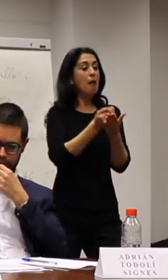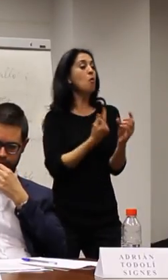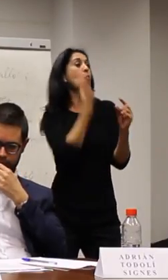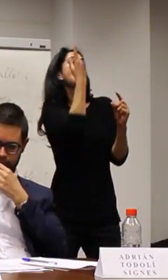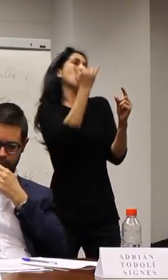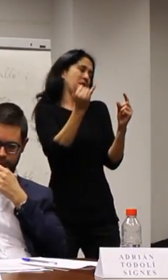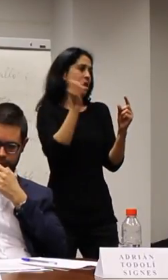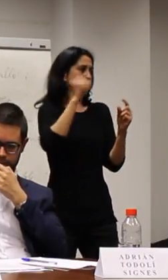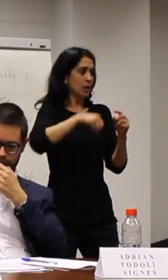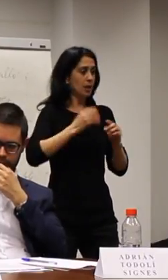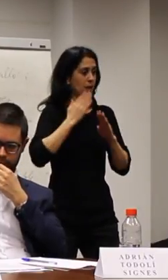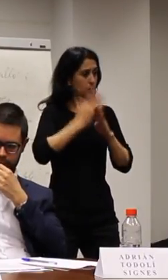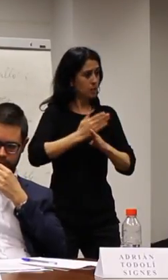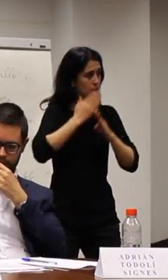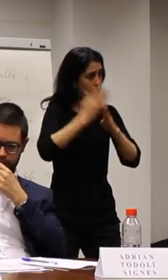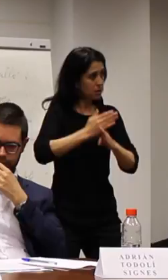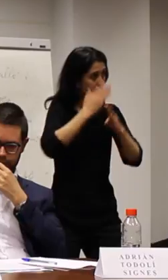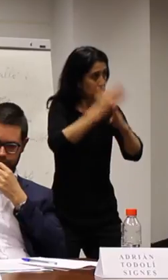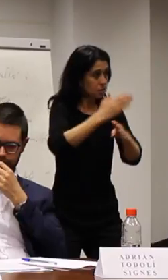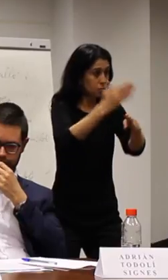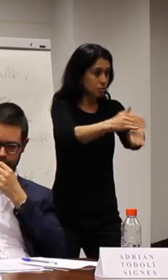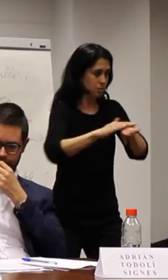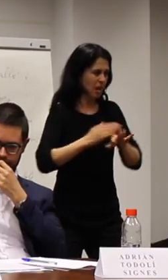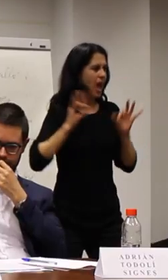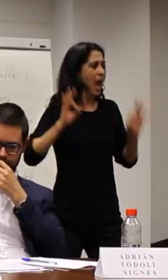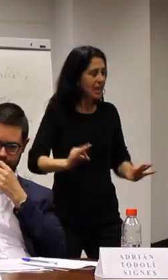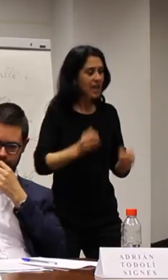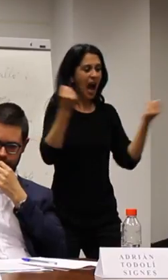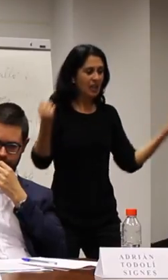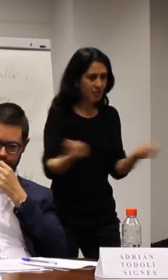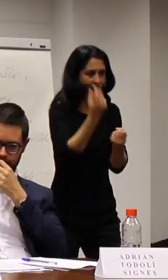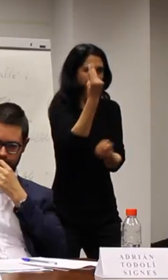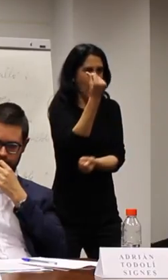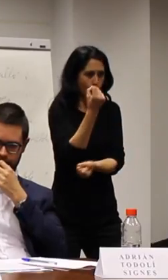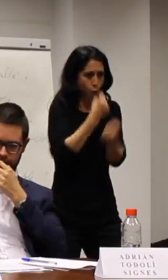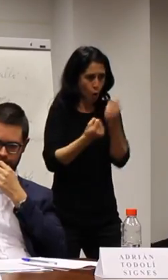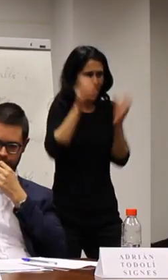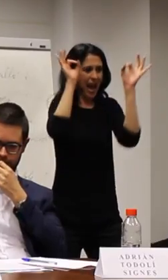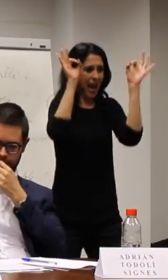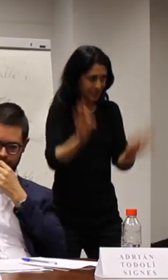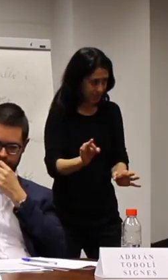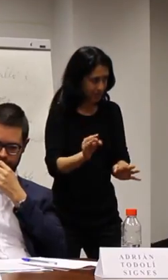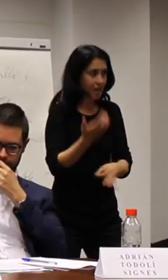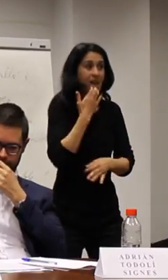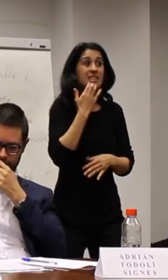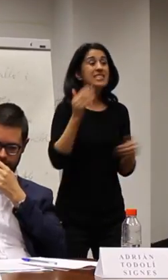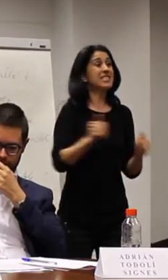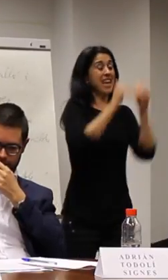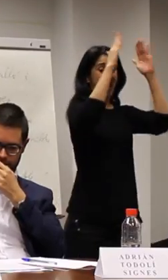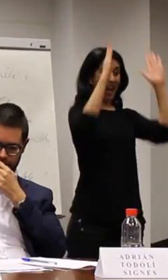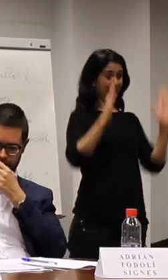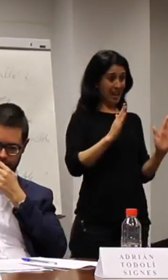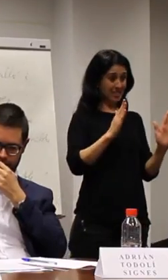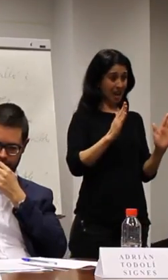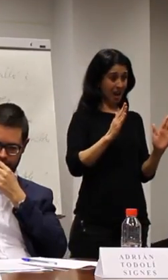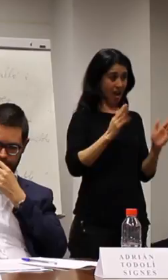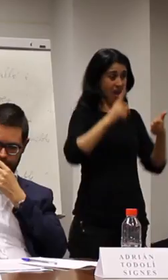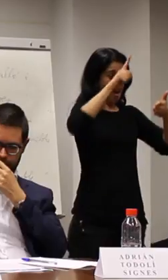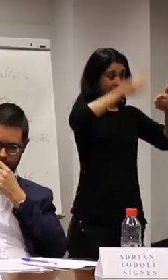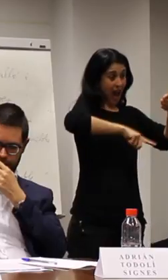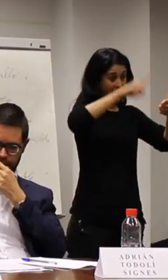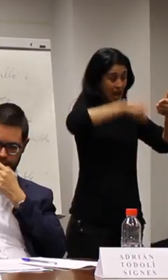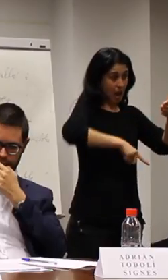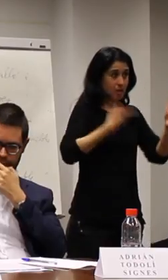una actividad económica para mí. Para mí, yo no soy economista, pero entiendo que sí. Y poner en alquiler una parking de garaje es una